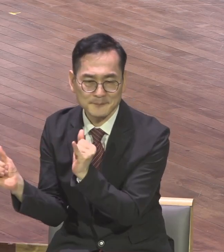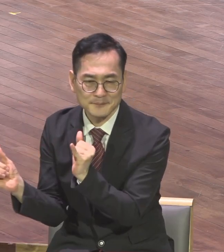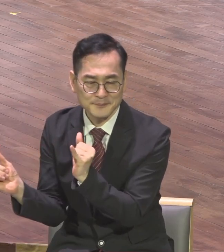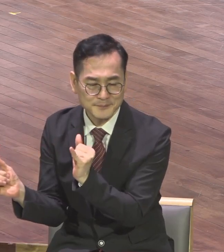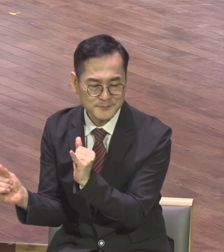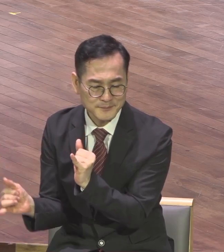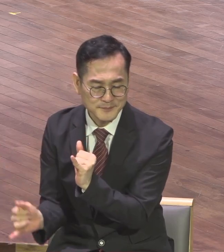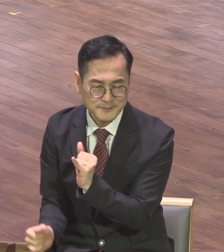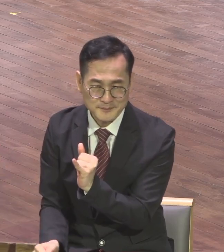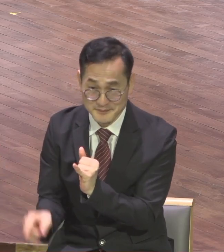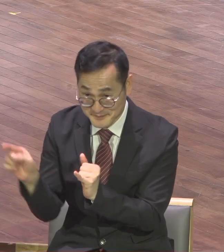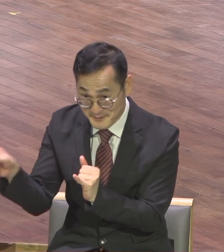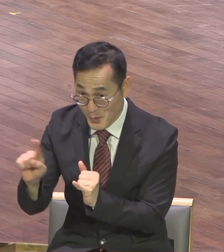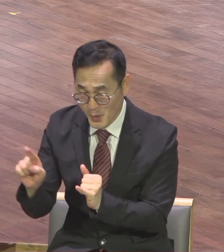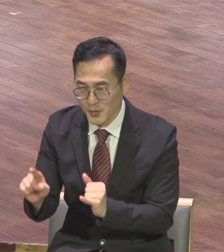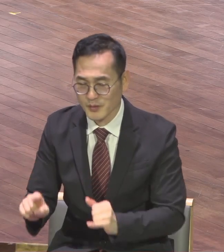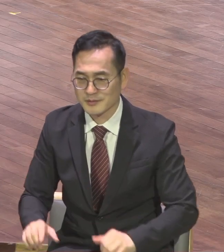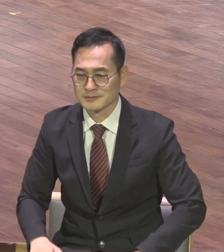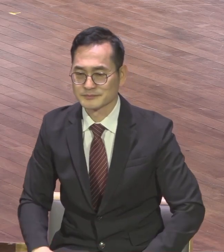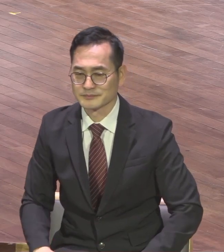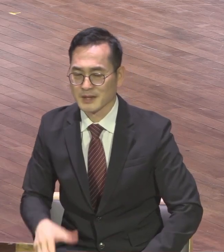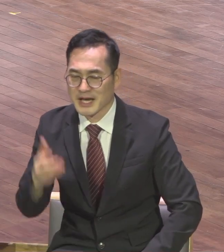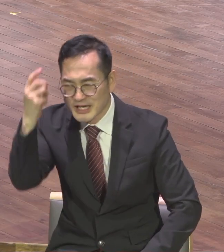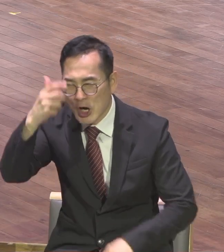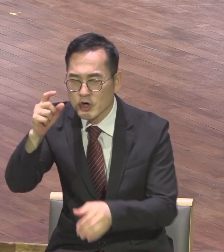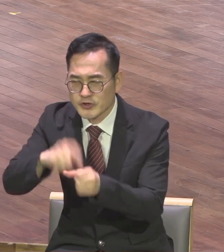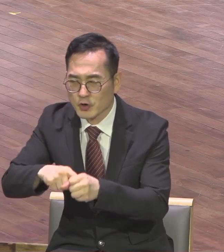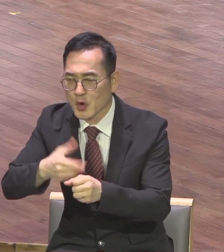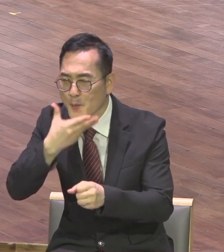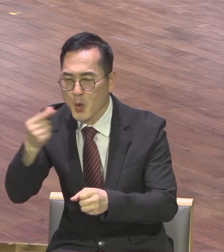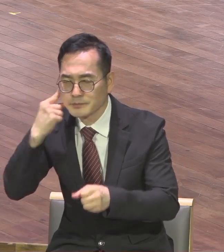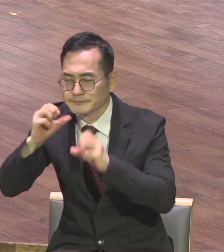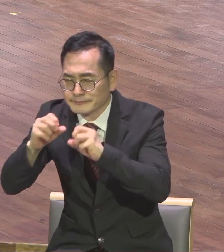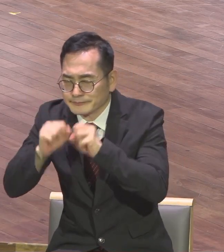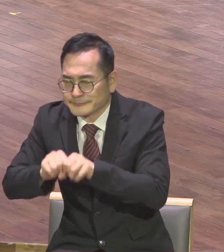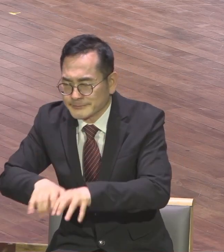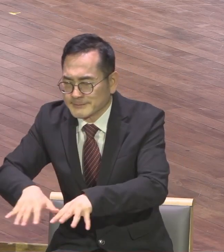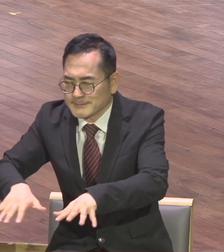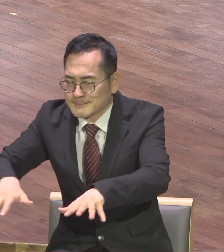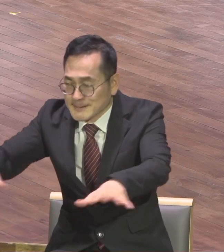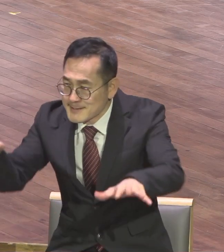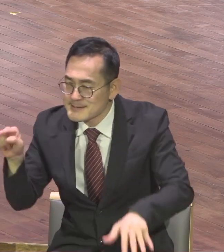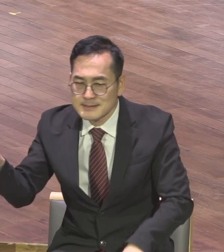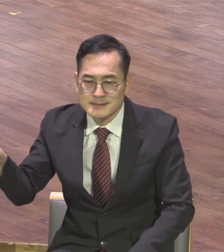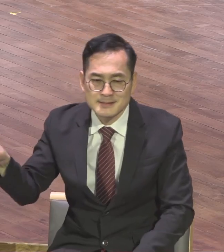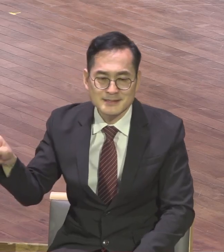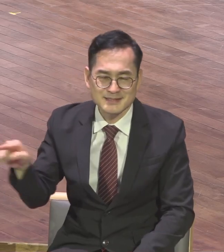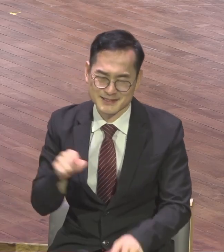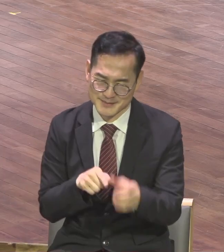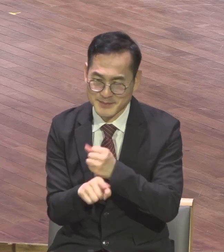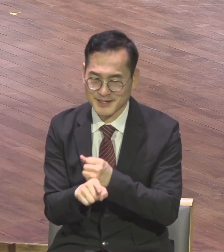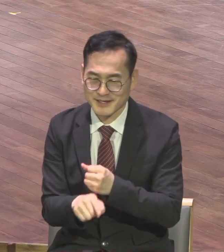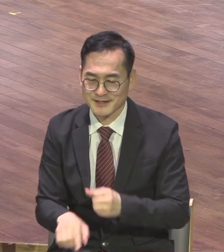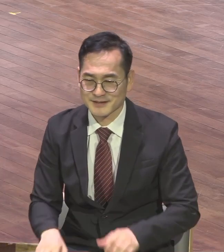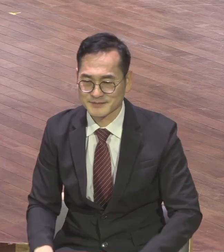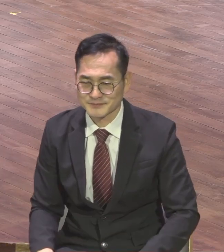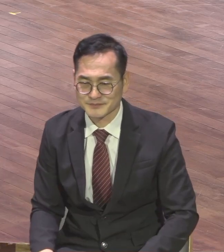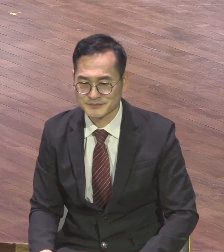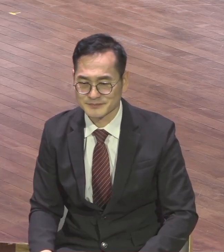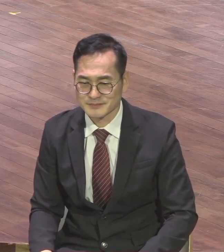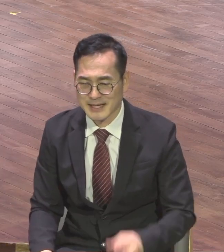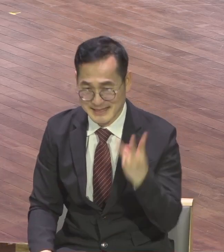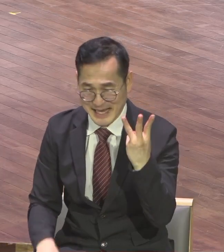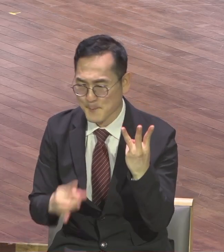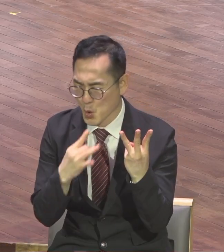뒤집어 놓은 사람들, 한마디로 현장에 영적 지역변동 일으킨 사람들, 다시 말해 삼오직의 이 복음,